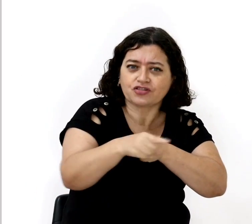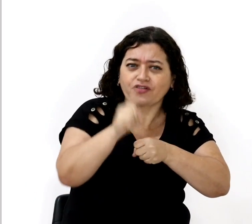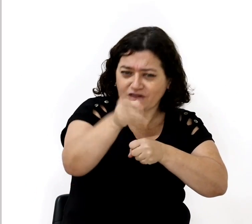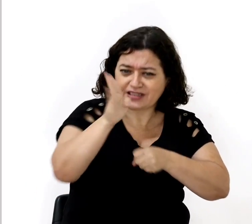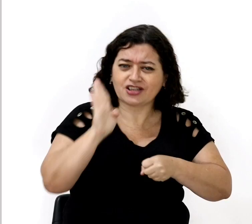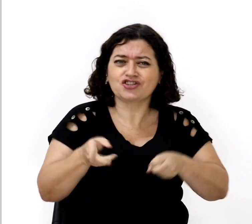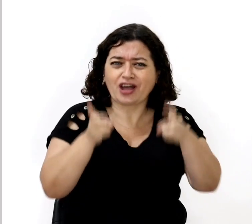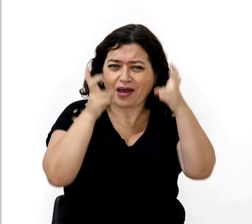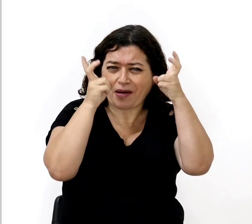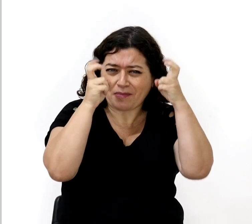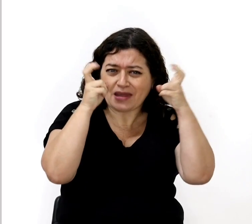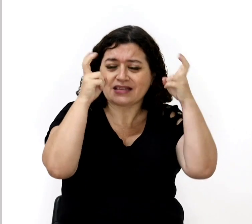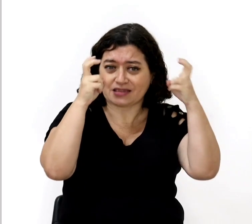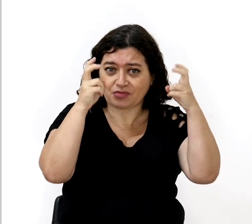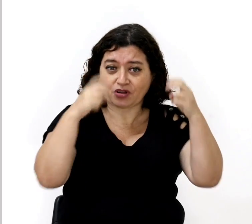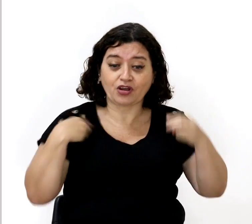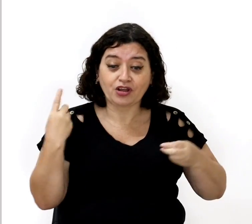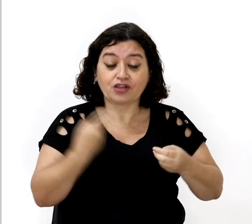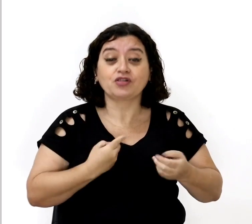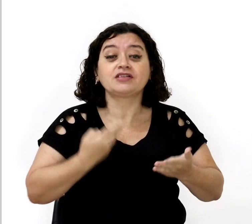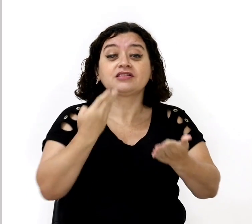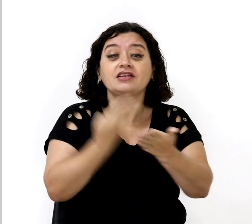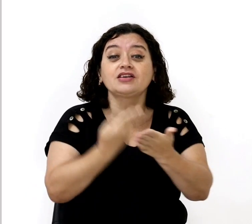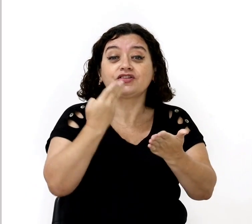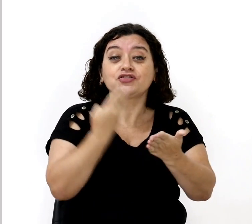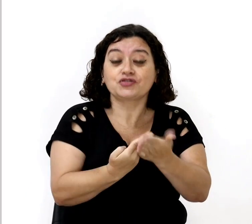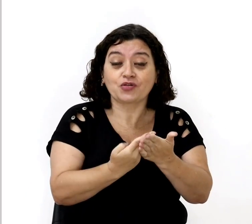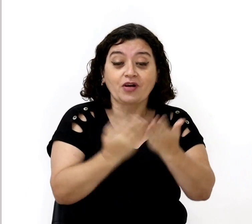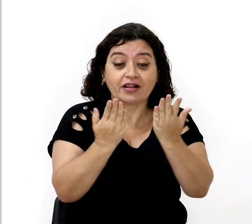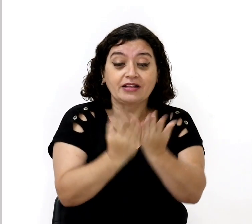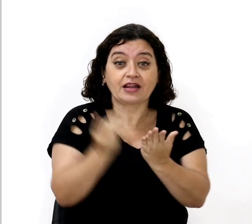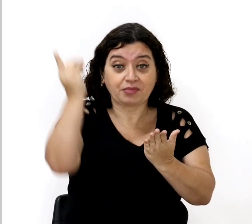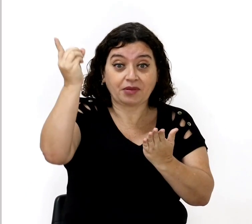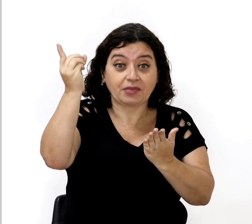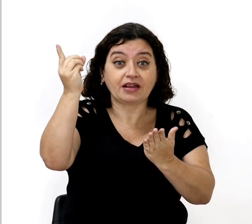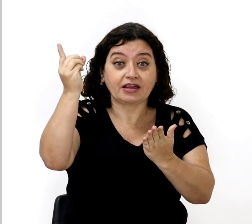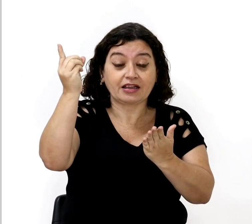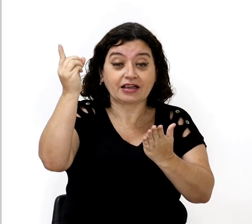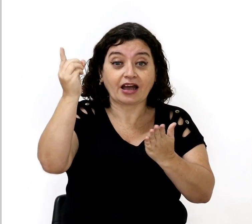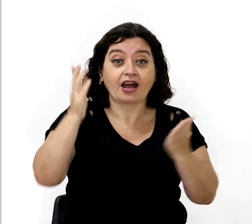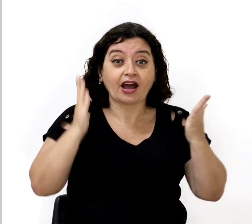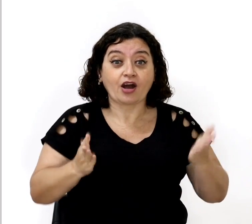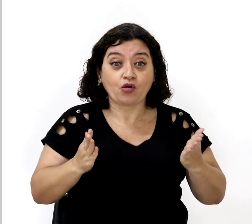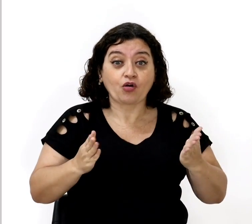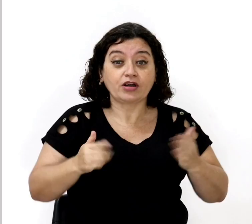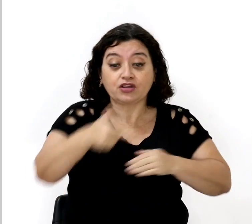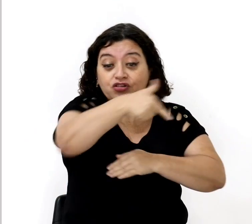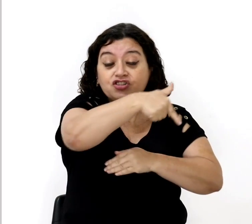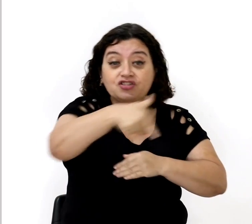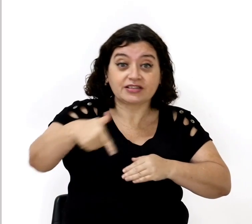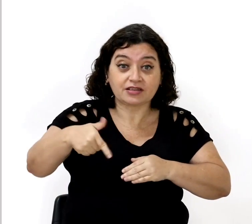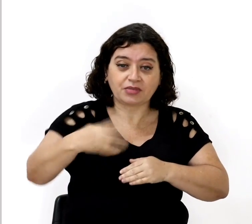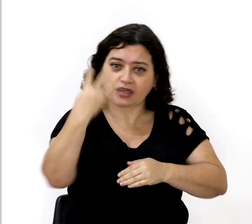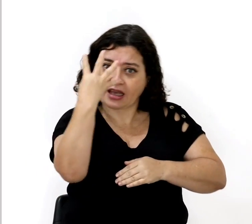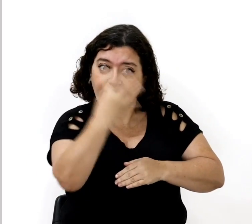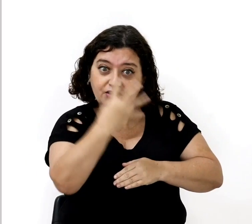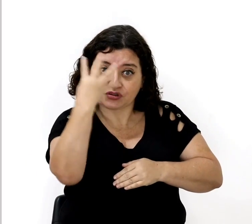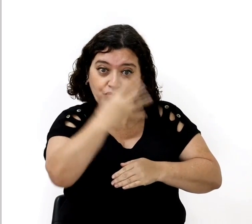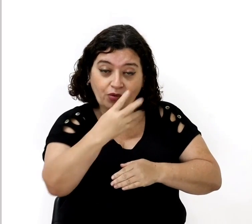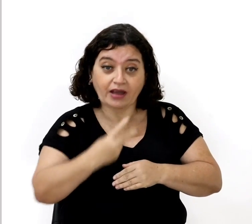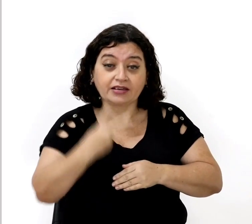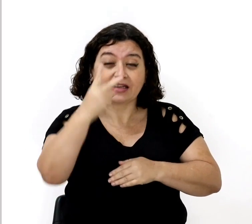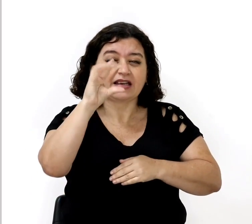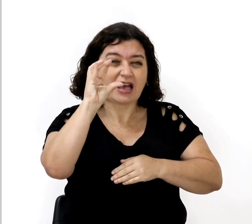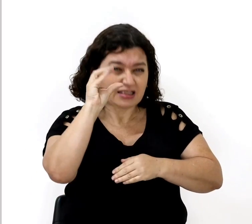novidade, obviamente, como você já percebeu, a nossa escola bíblica agora está indo ao ar durante a semana.